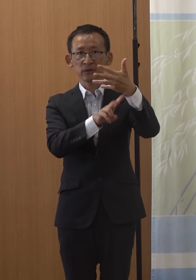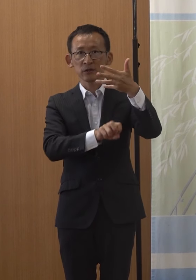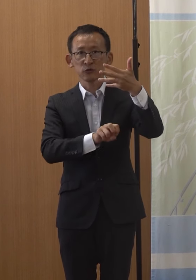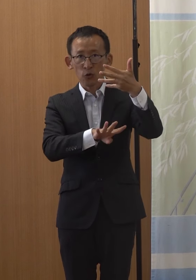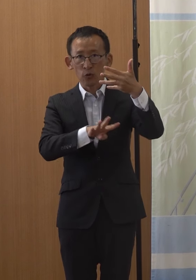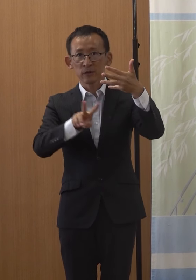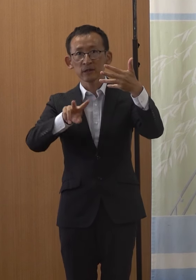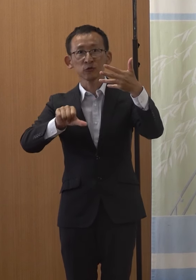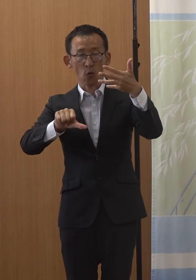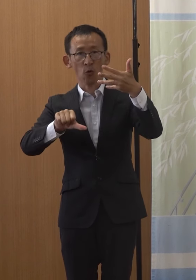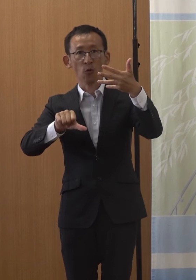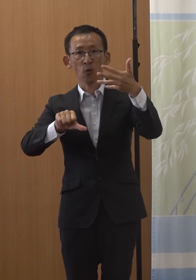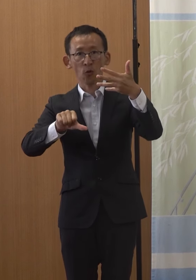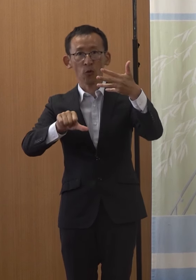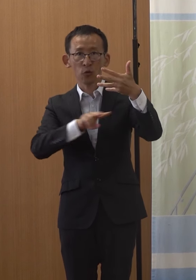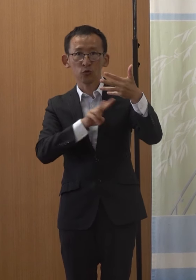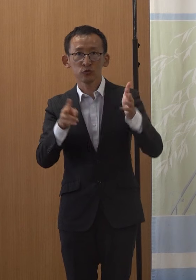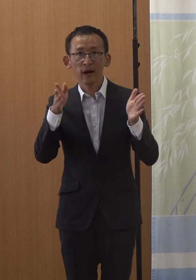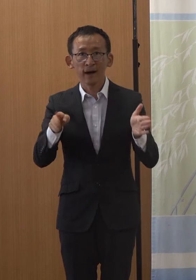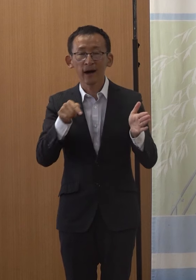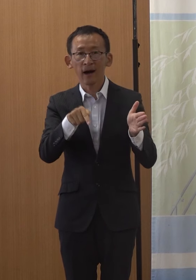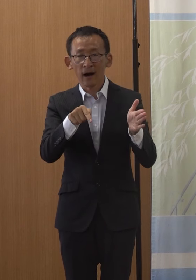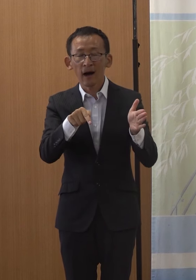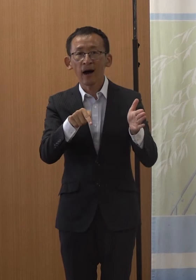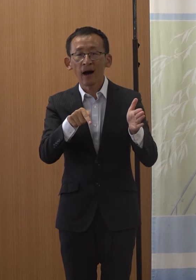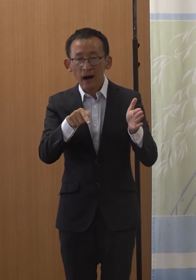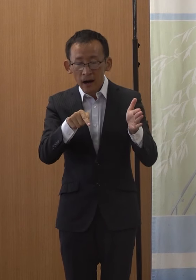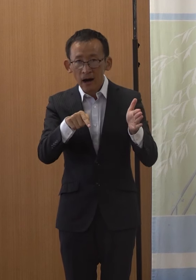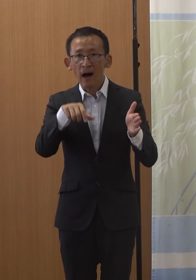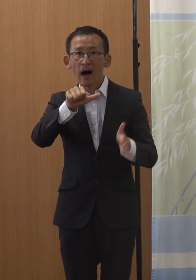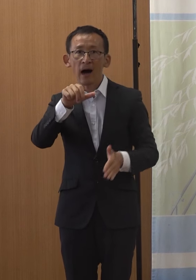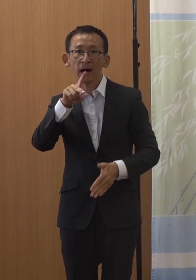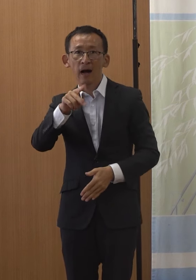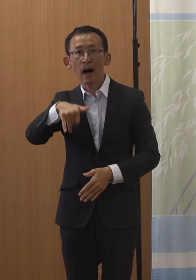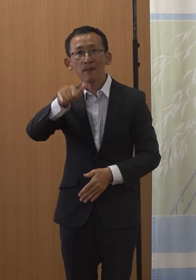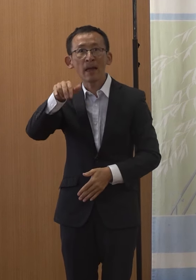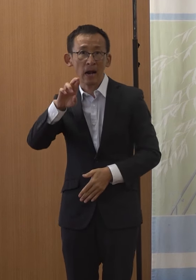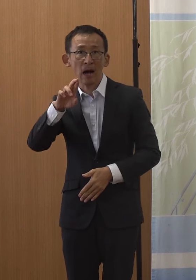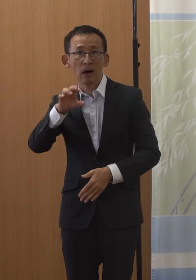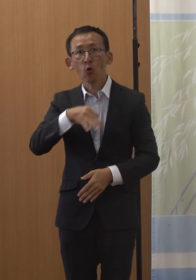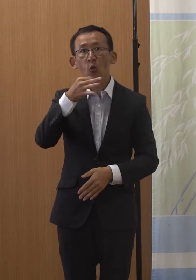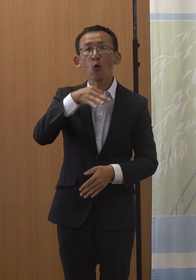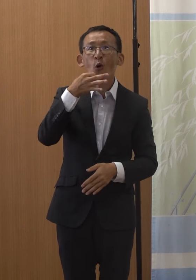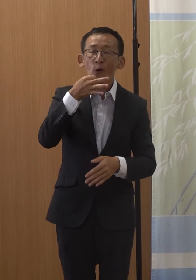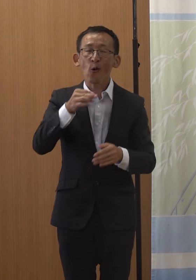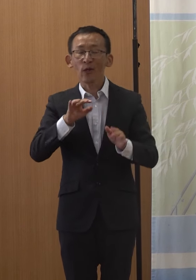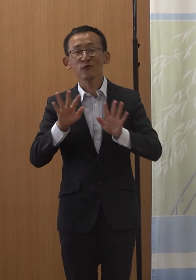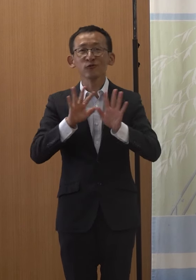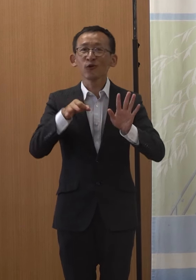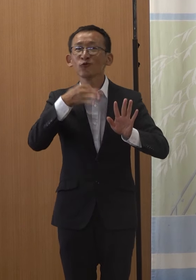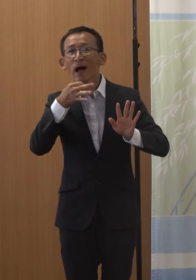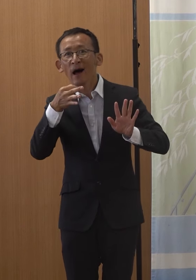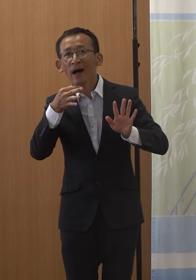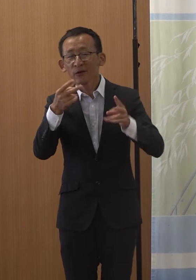25日にかけて行われるアカペラ、金沢アカペラタウン2024でござい